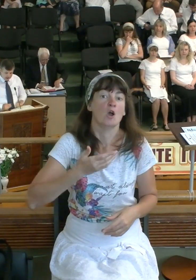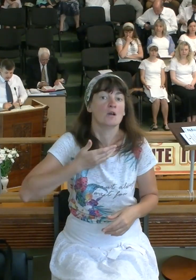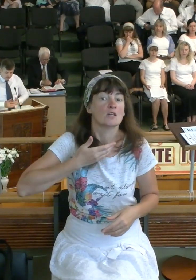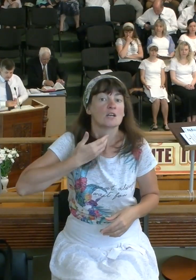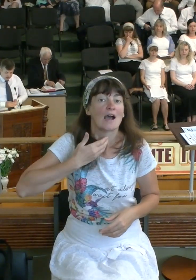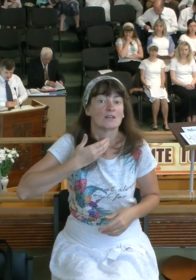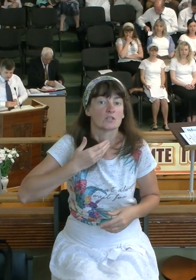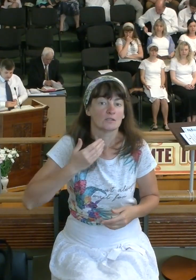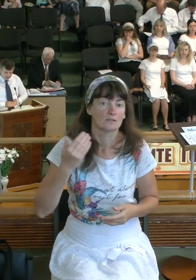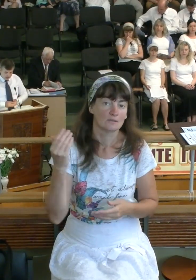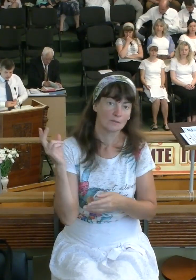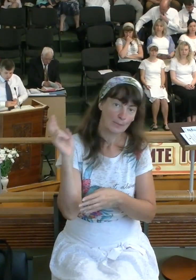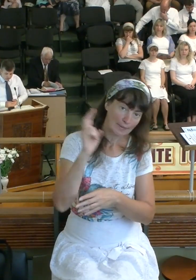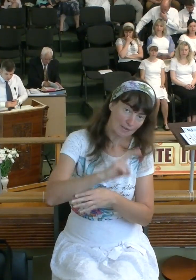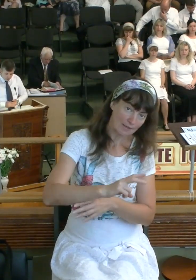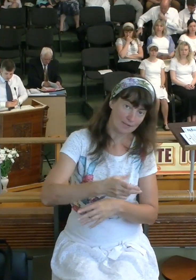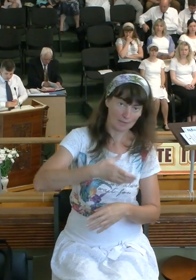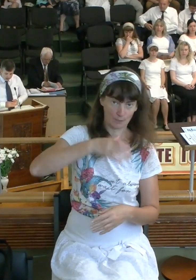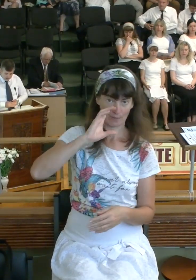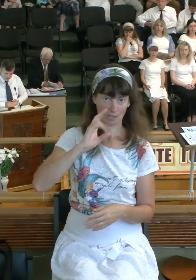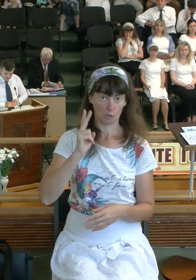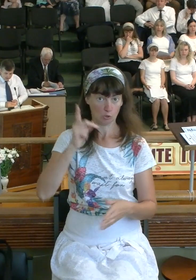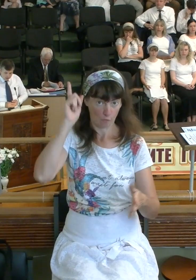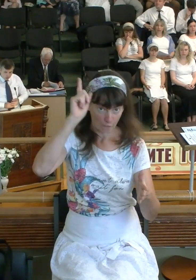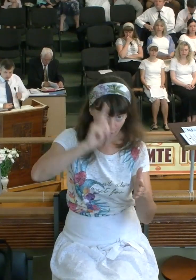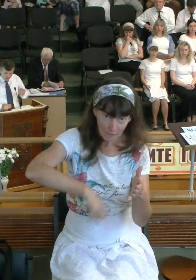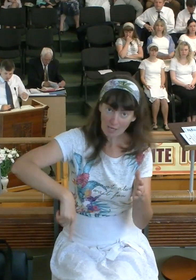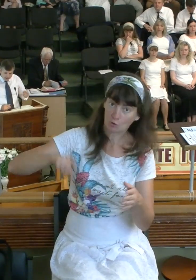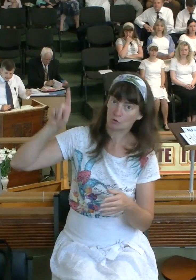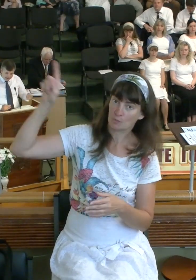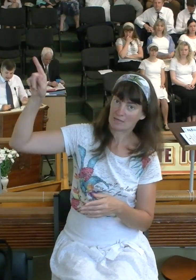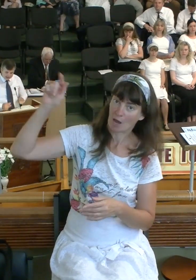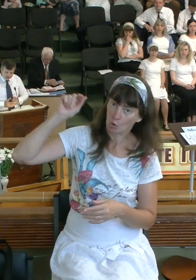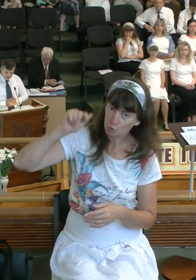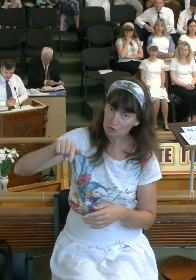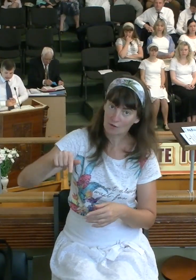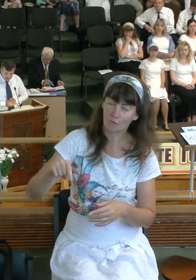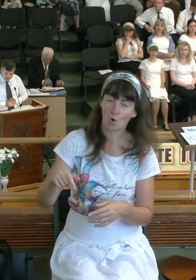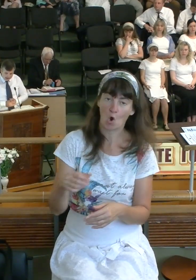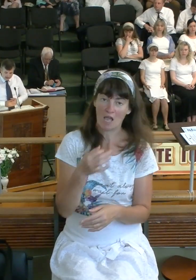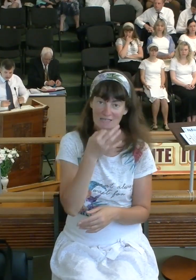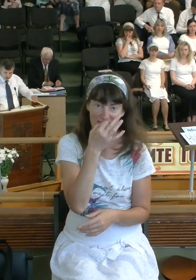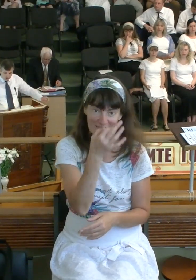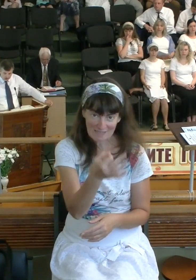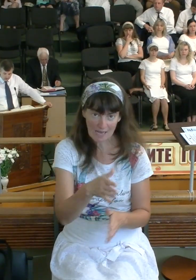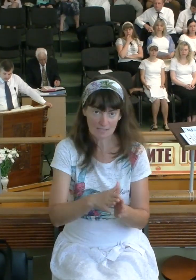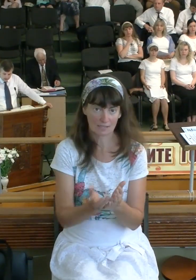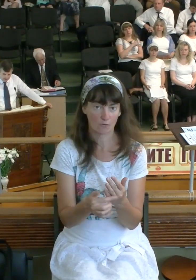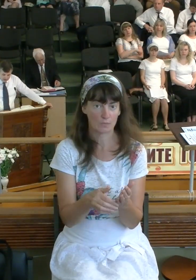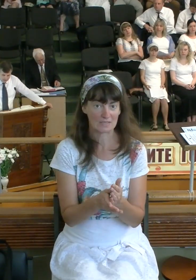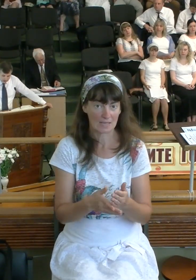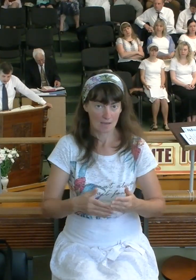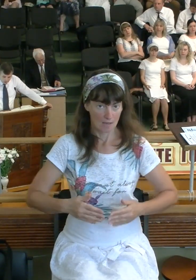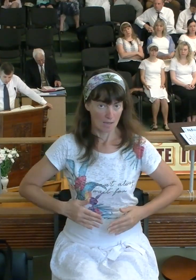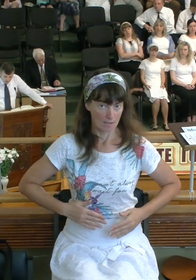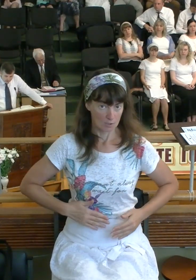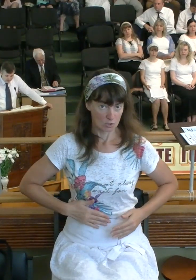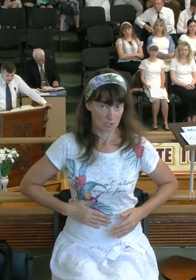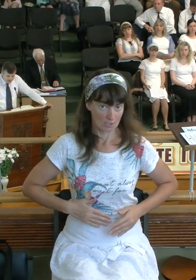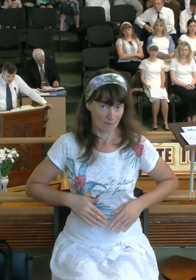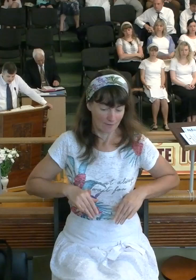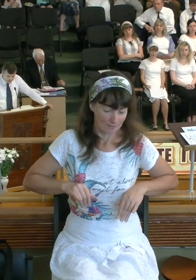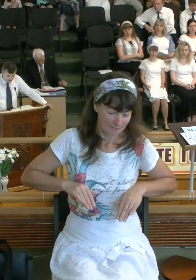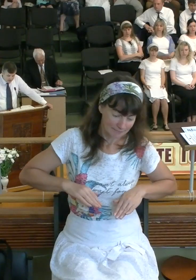ко мне и пей. Кто верует в меня, у того, как сказано в Писании, из чрева